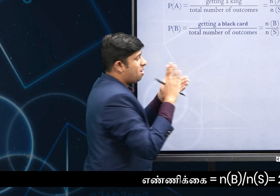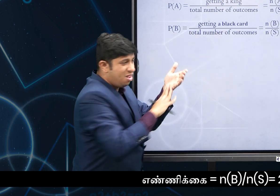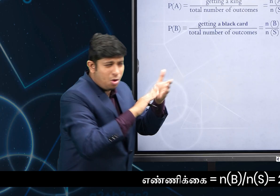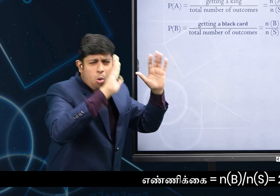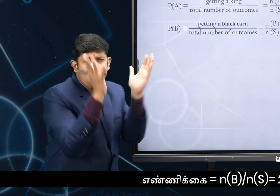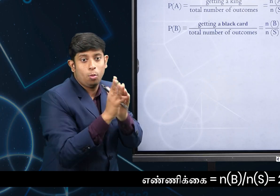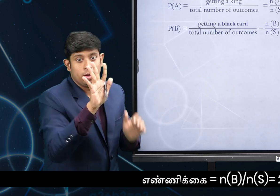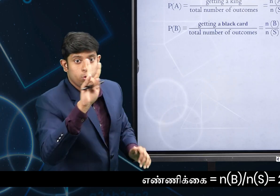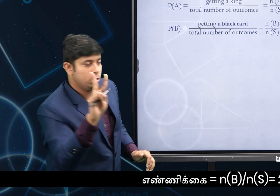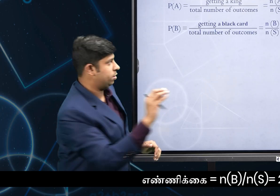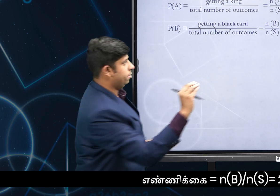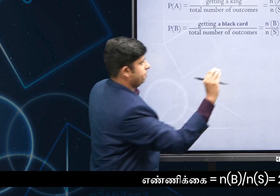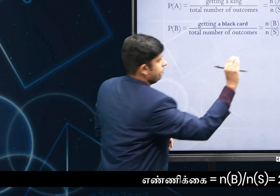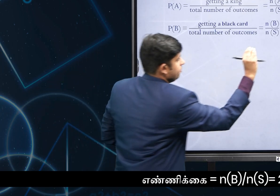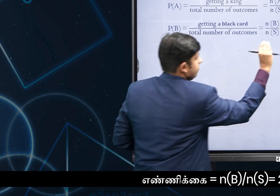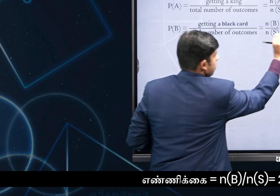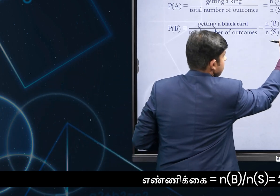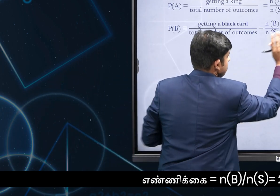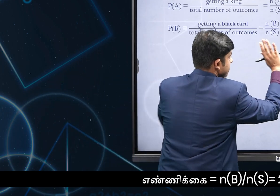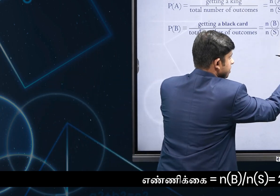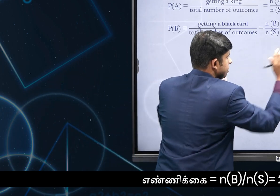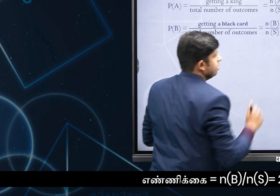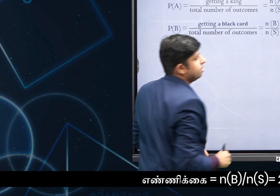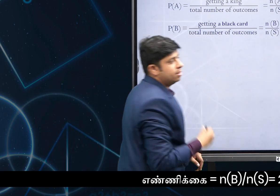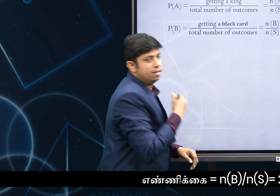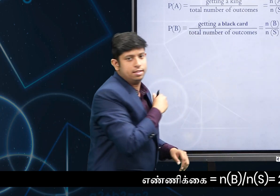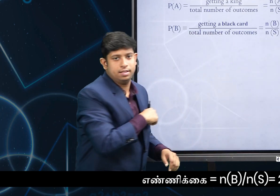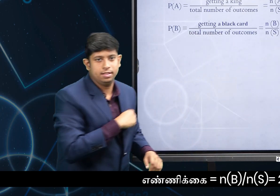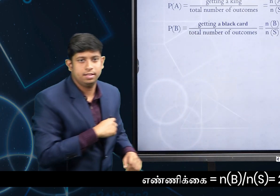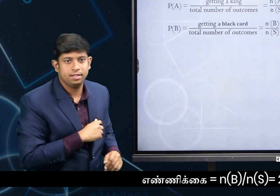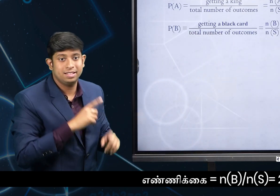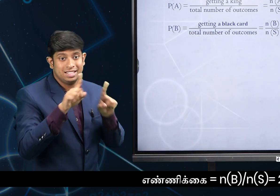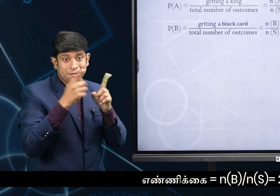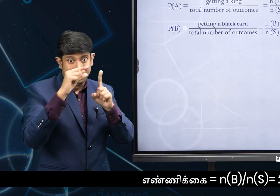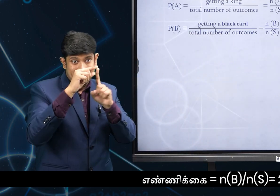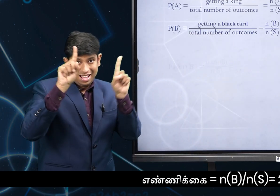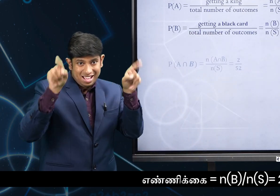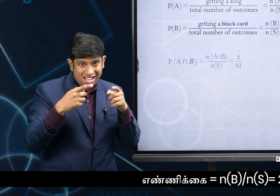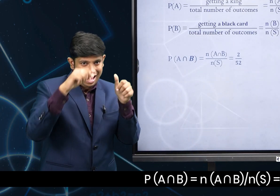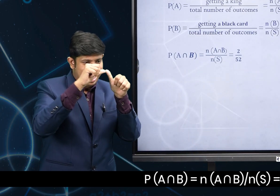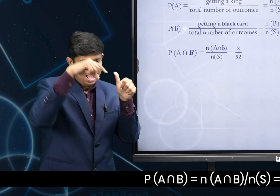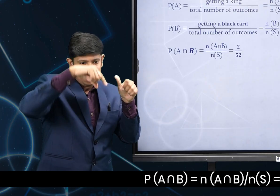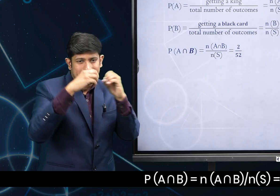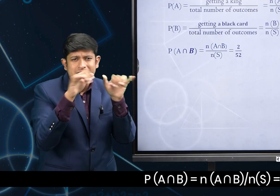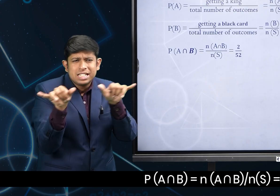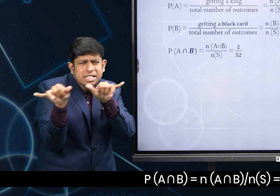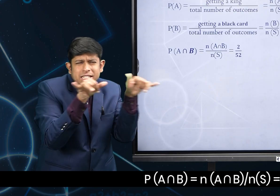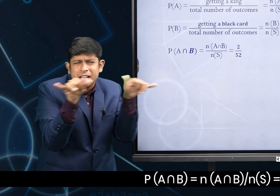என் அடைப்புக்குறி பி கோடு என் அடைப்புக்குறி எஸ் ஈடு 26 கோடு 52. பி அடைப்புக்குறி ஏ